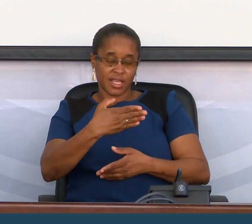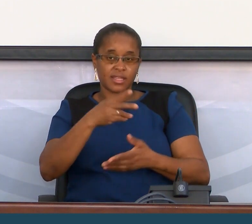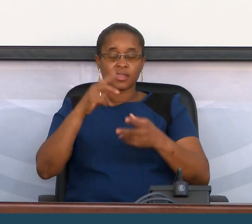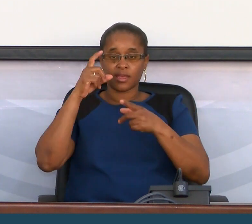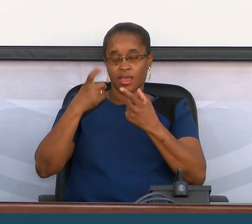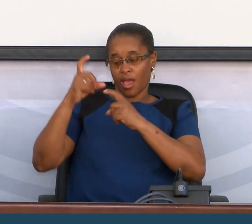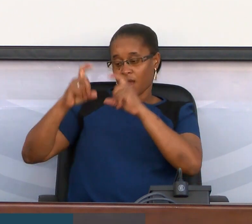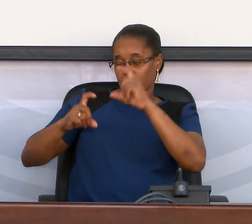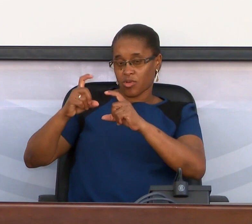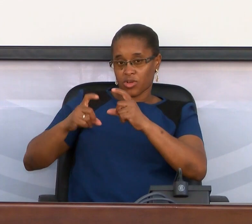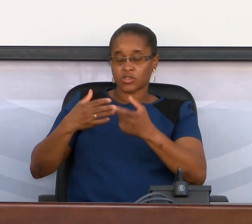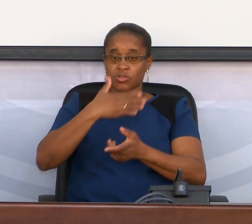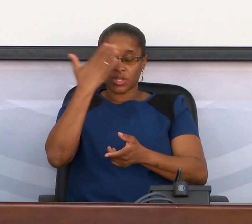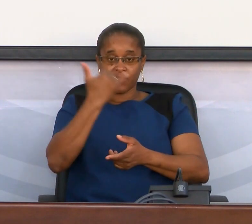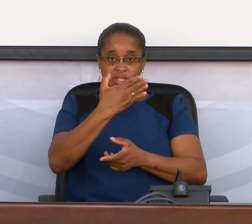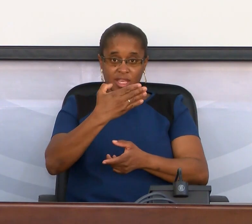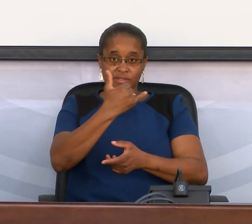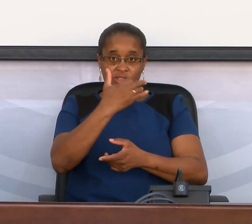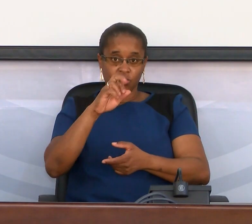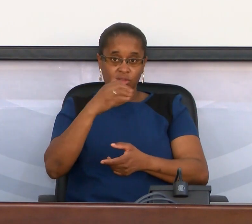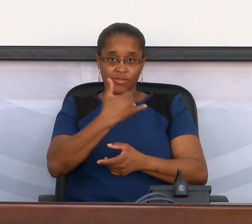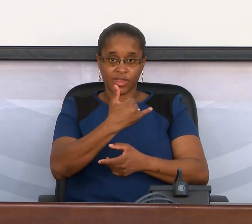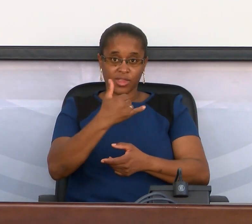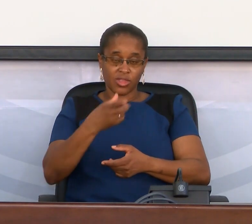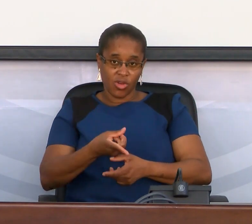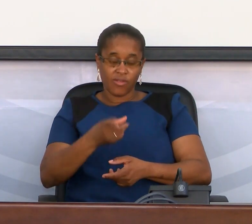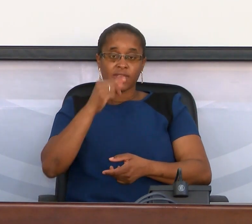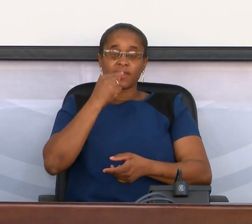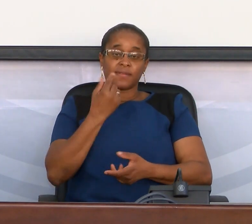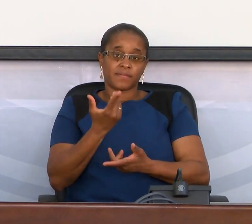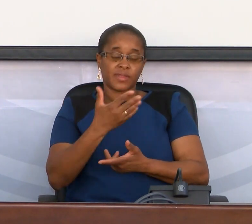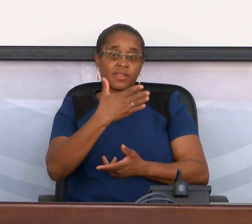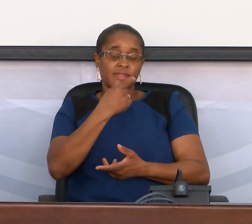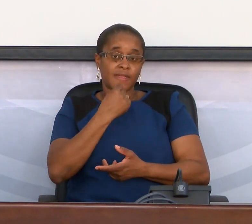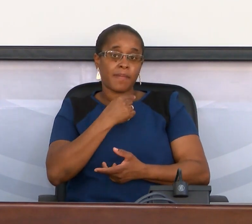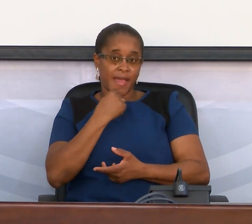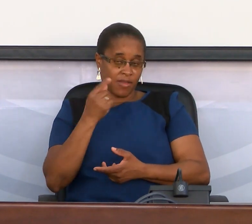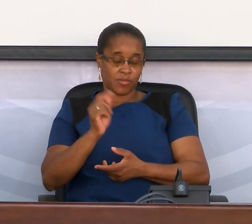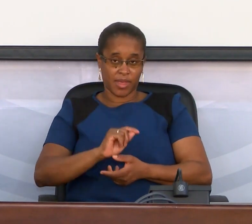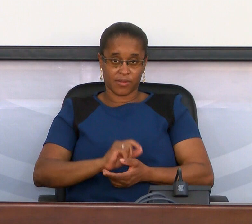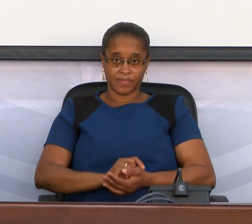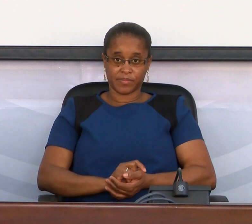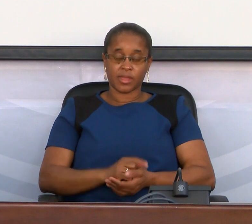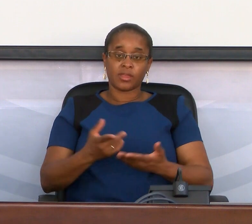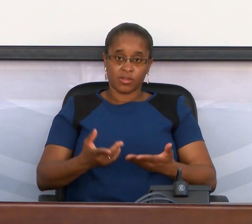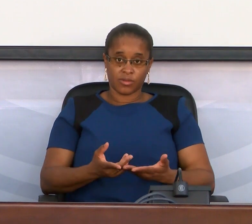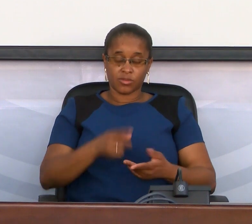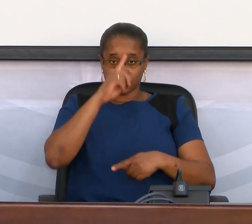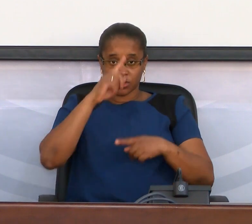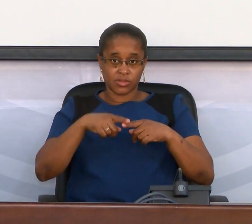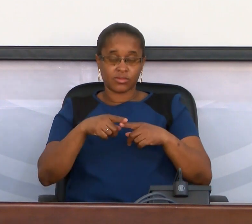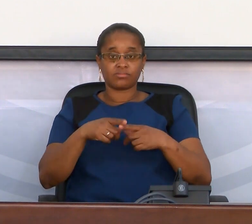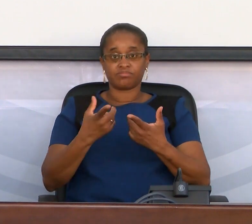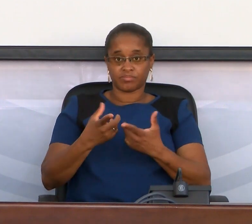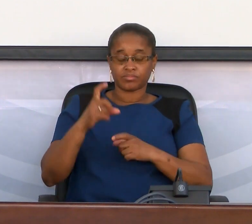dias 26, 27, 28 e 29 de maio. Sendo que, para fins de diagnóstico,